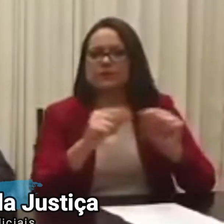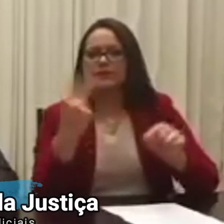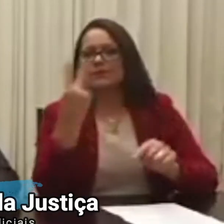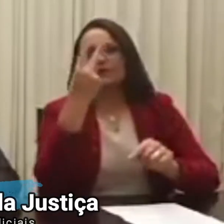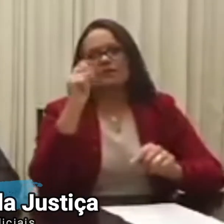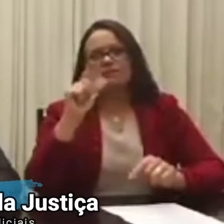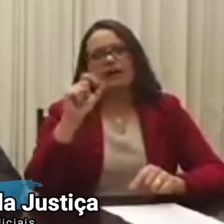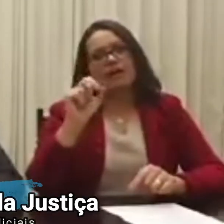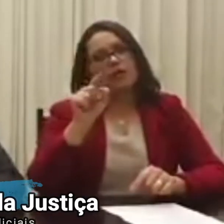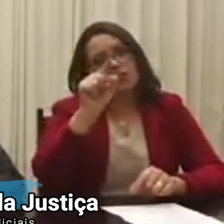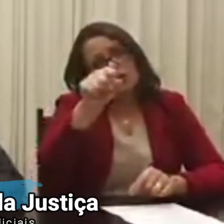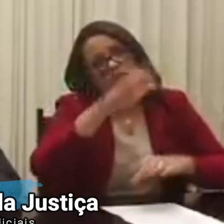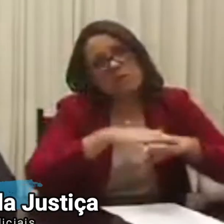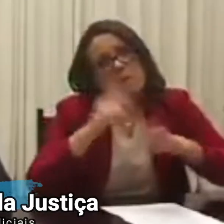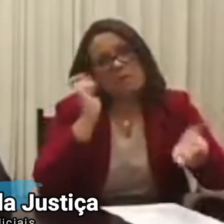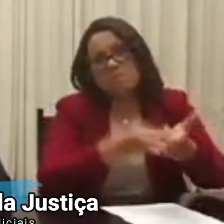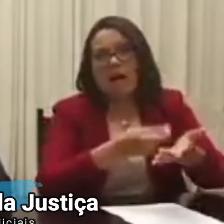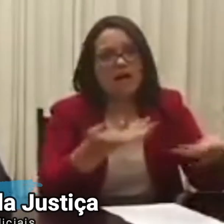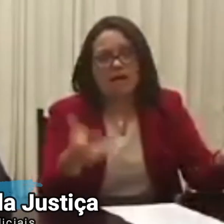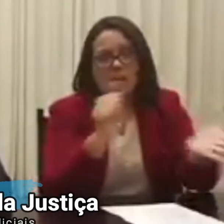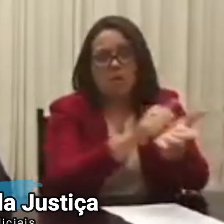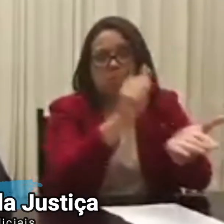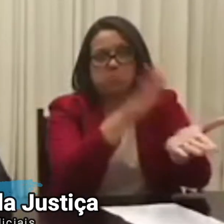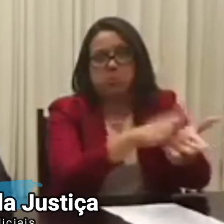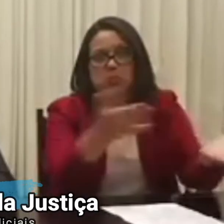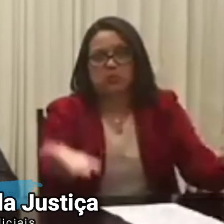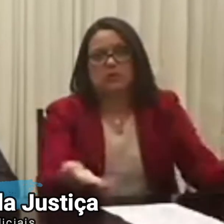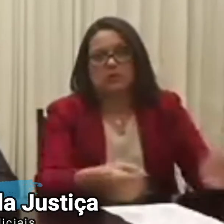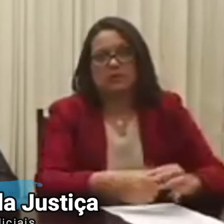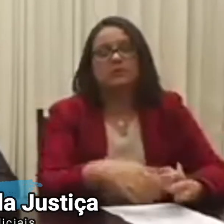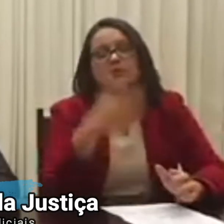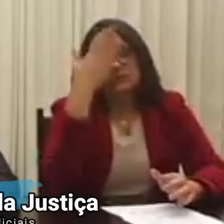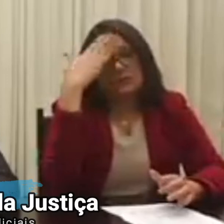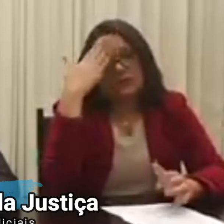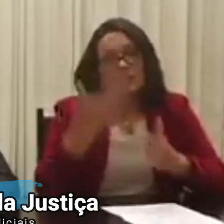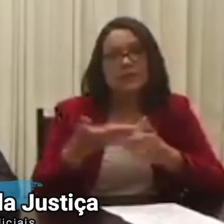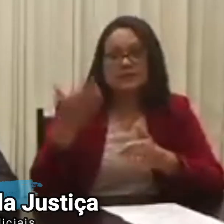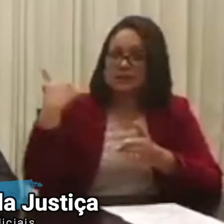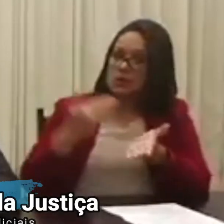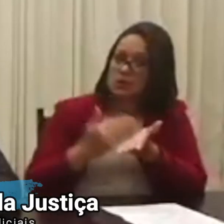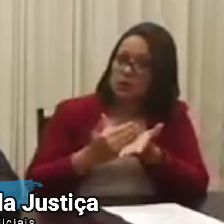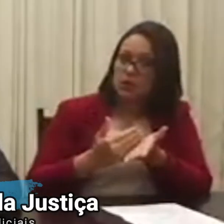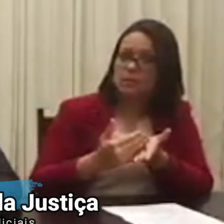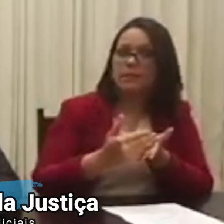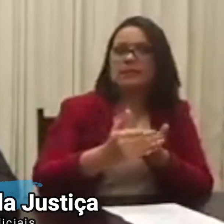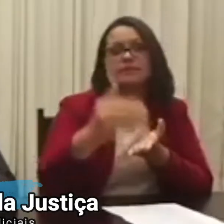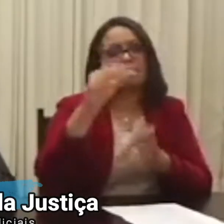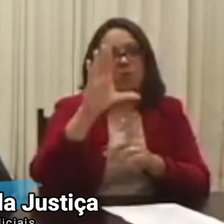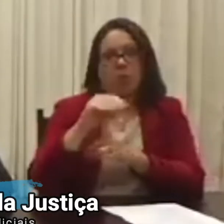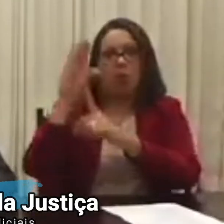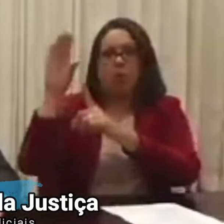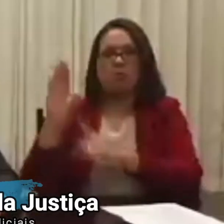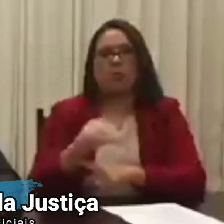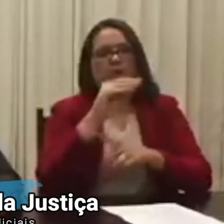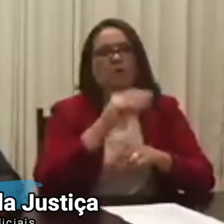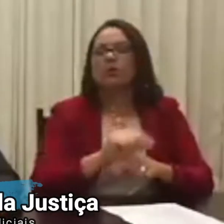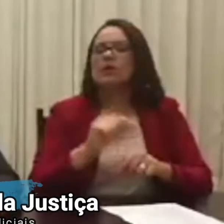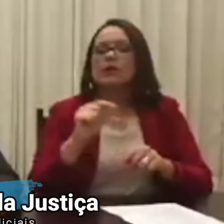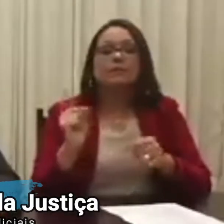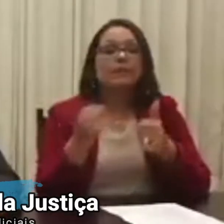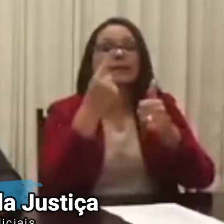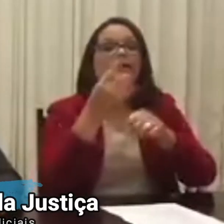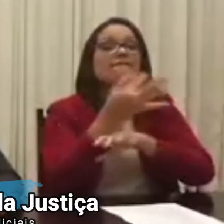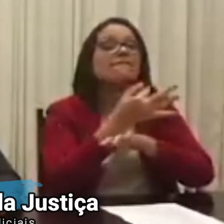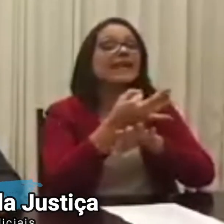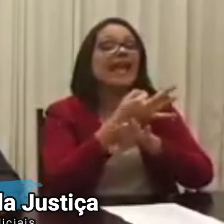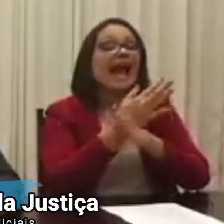desse aí em cima de você pagar essa conta aí. E sabemos que, desde quando nós começamos a retirar e não instalar no começo do ano, no primeiro feriadão que